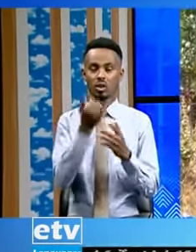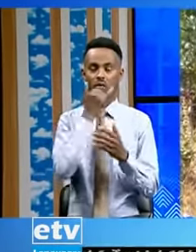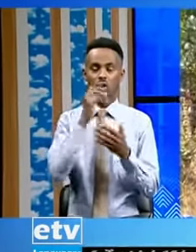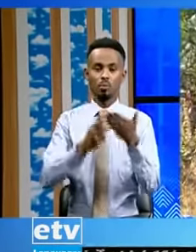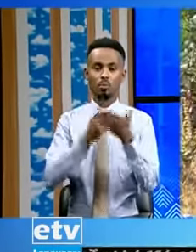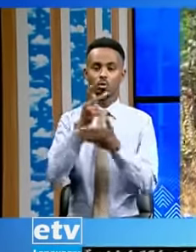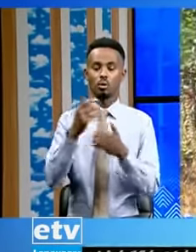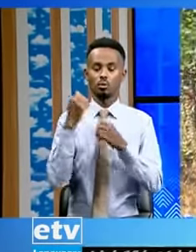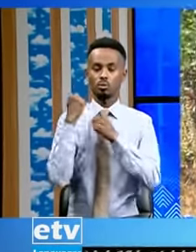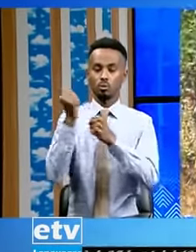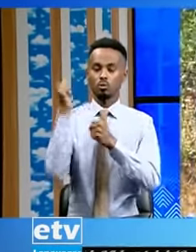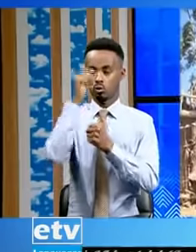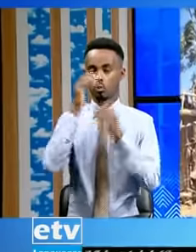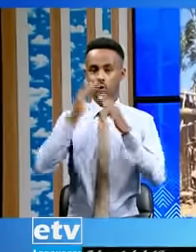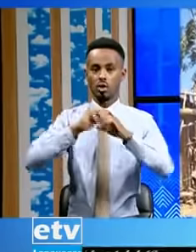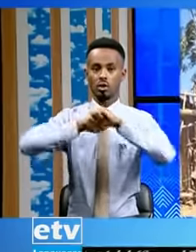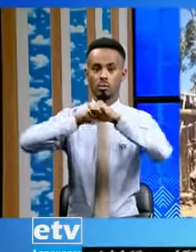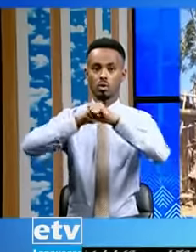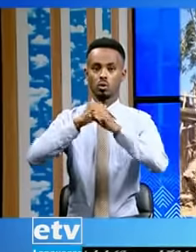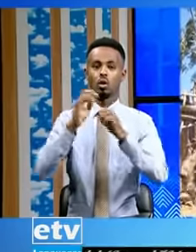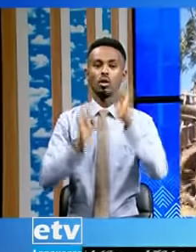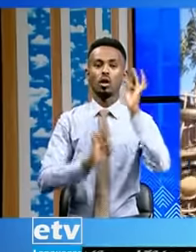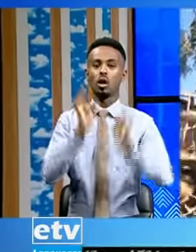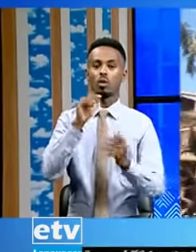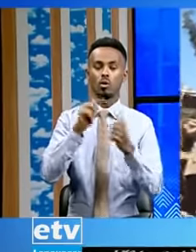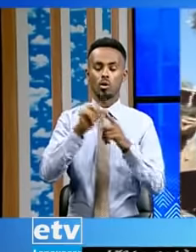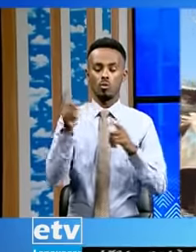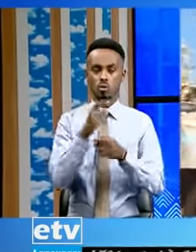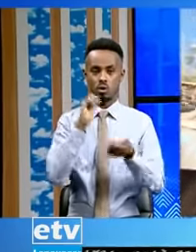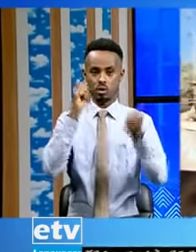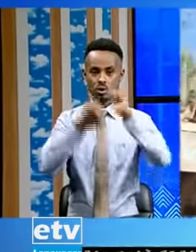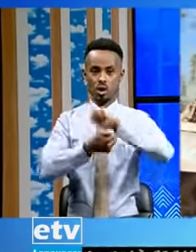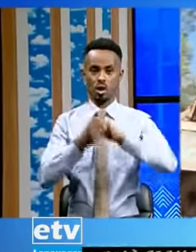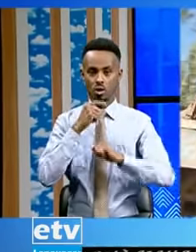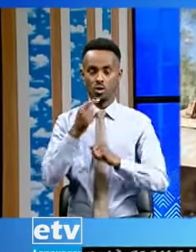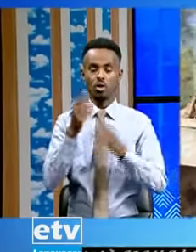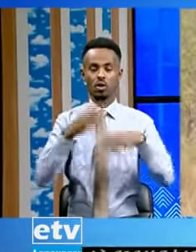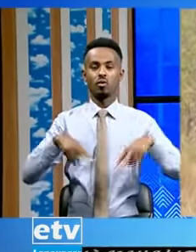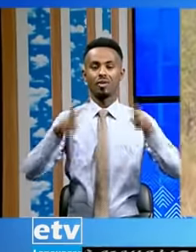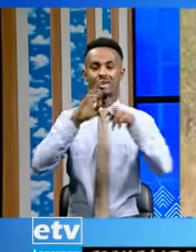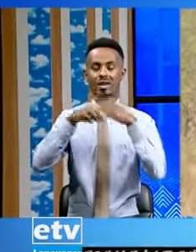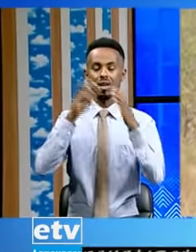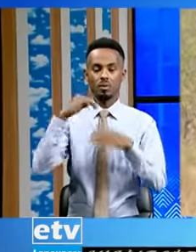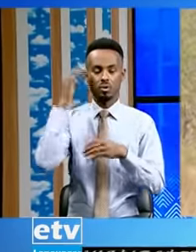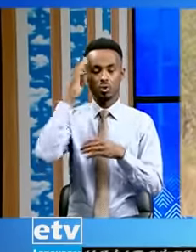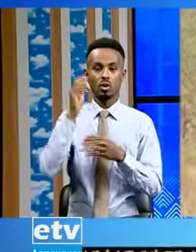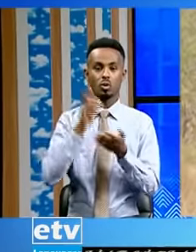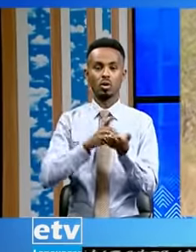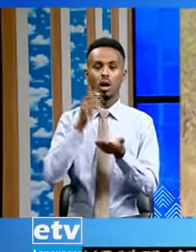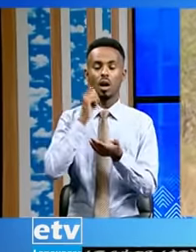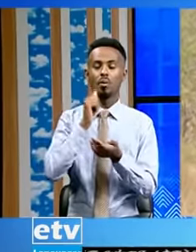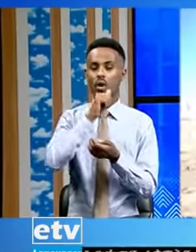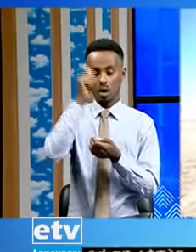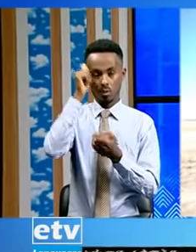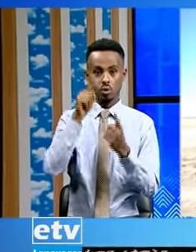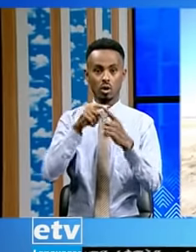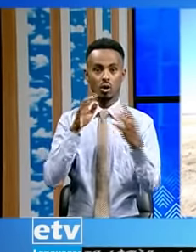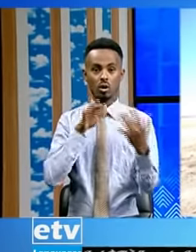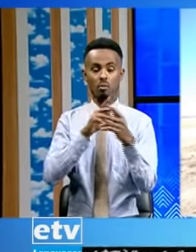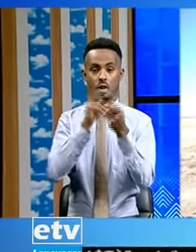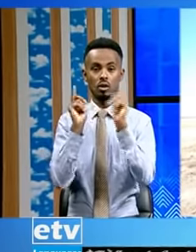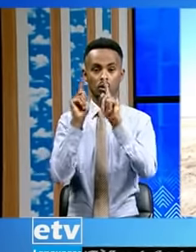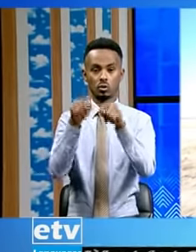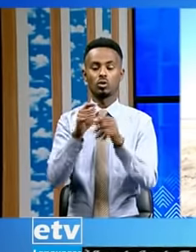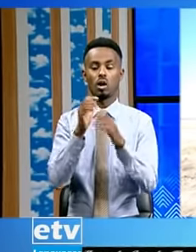ፕሮጀክት በጀግኖች ኢትዮጵያውያን ተመክቶ ታሪክ ወደ መሆን እየተሸጋገረ ነው። የኢፌዴሪ ጠቅላይ ሚኒስትር ዶክተር አብይ አህመድም ወደ ግንባር ተጉዘው